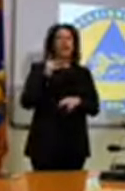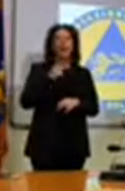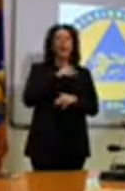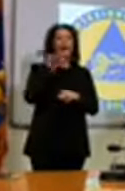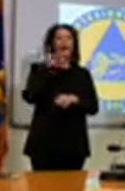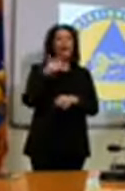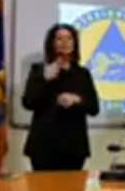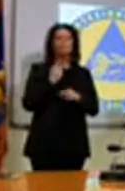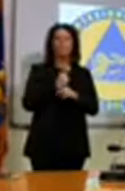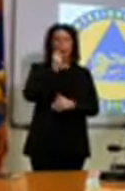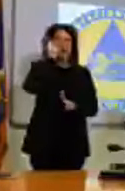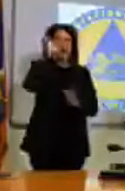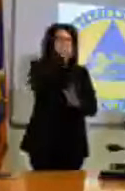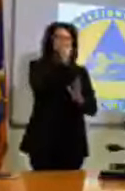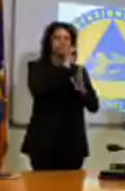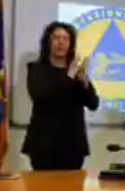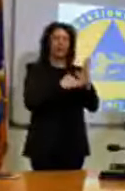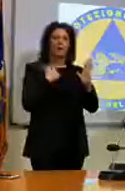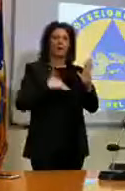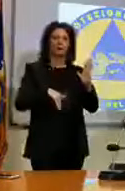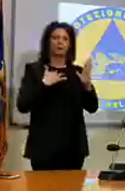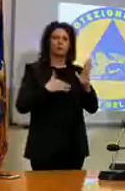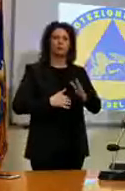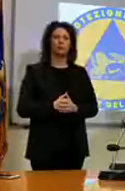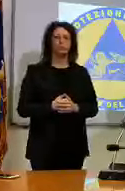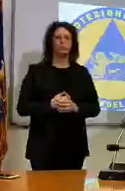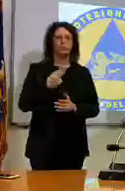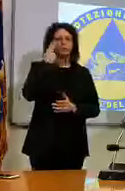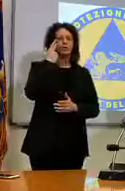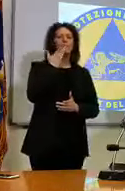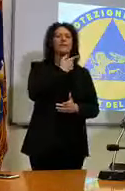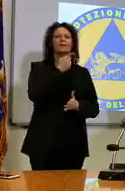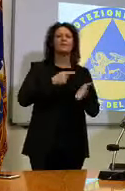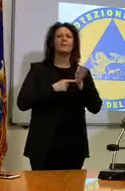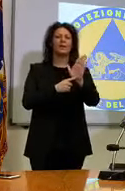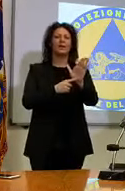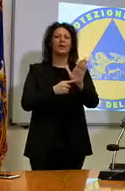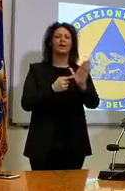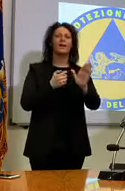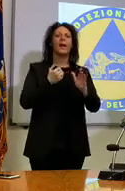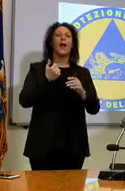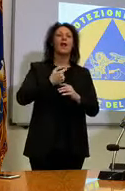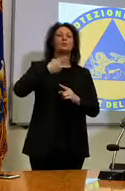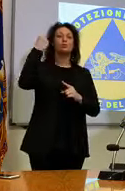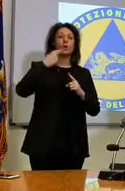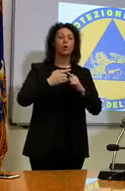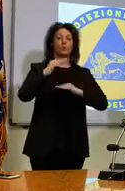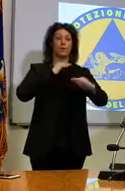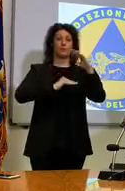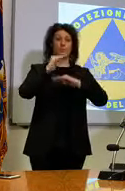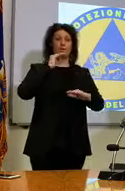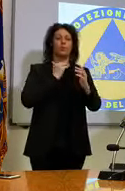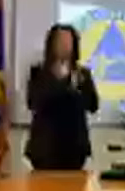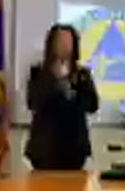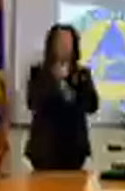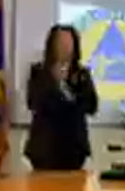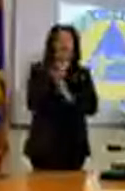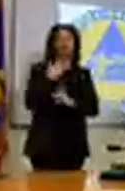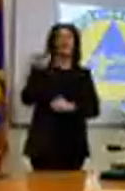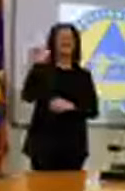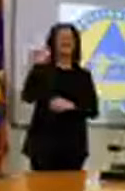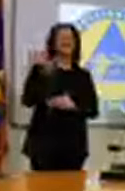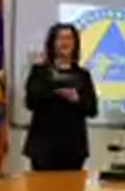le restrizioni, io vi farei vedere posta che arriva tutti i giorni, cioè prendete paura di quanto materiale arriva dai ragazzi, però per